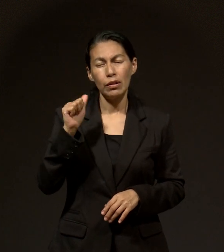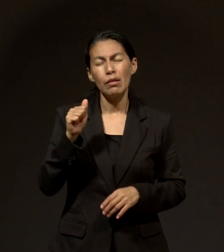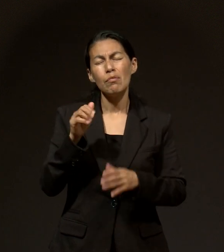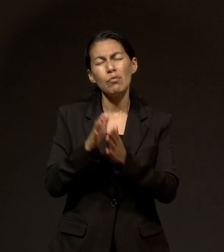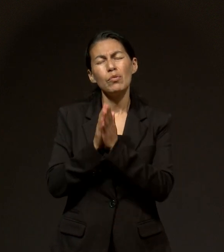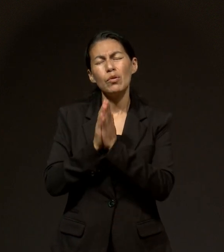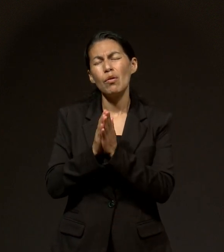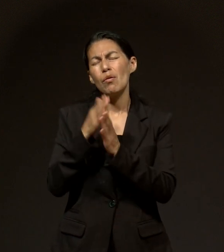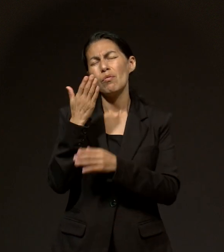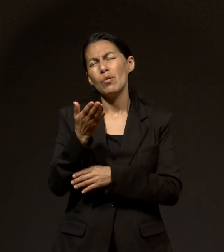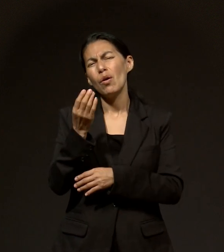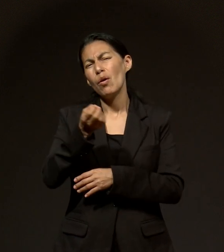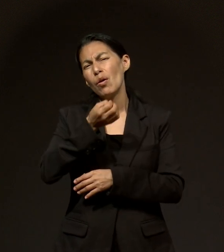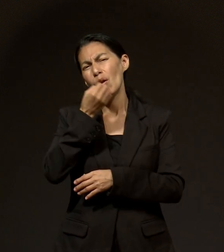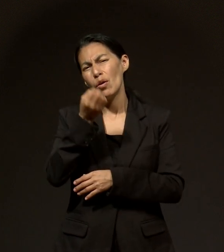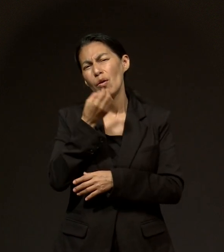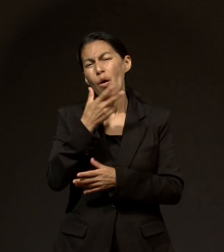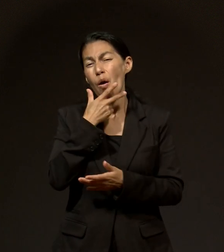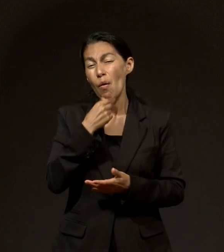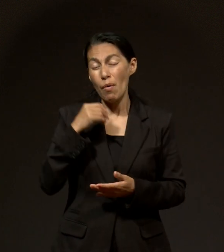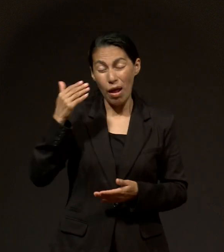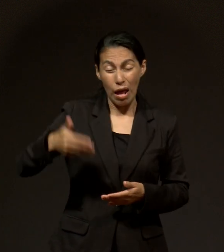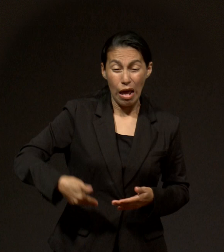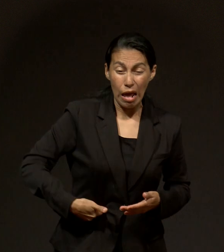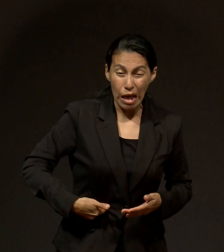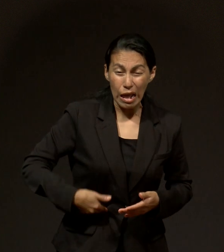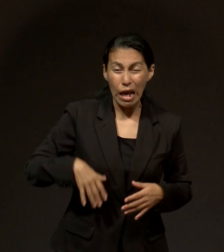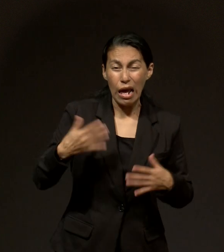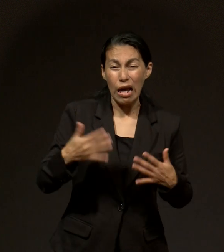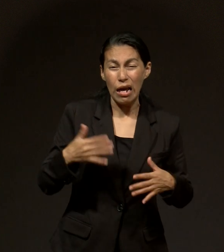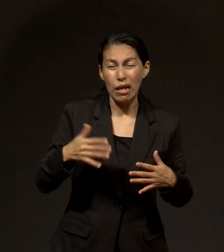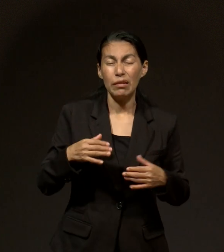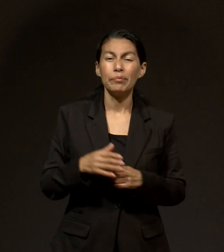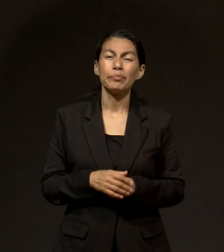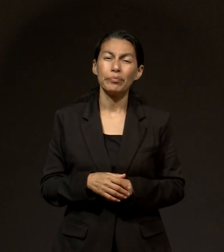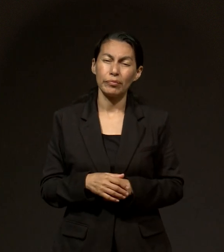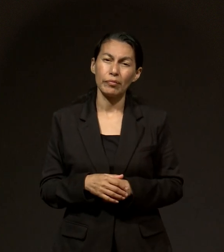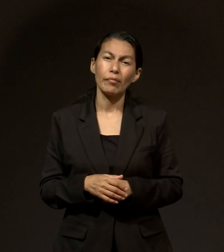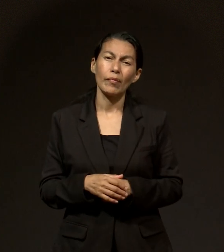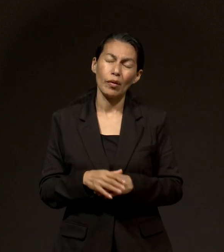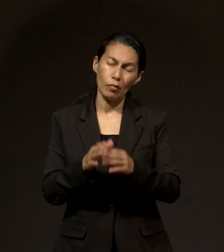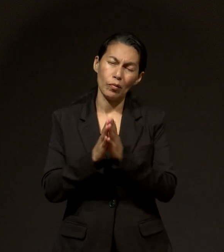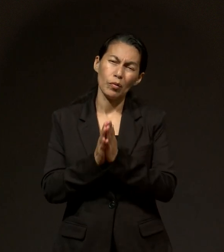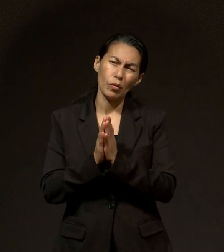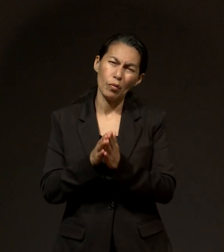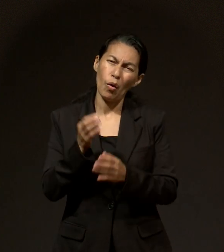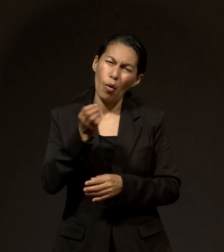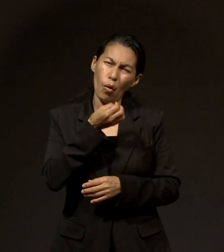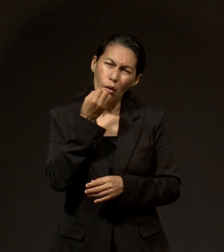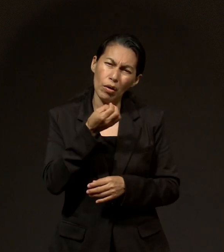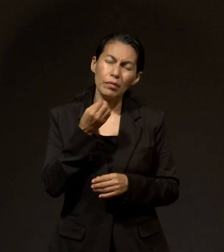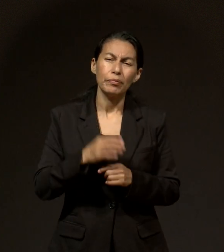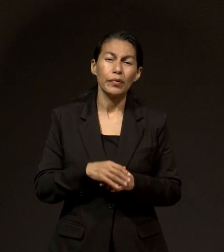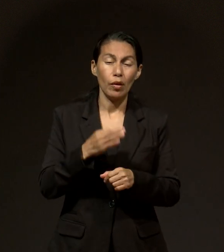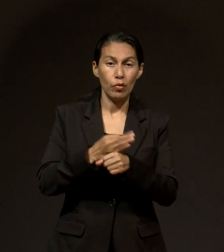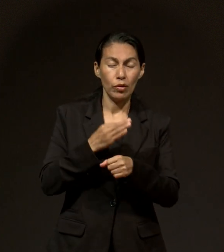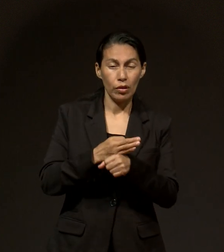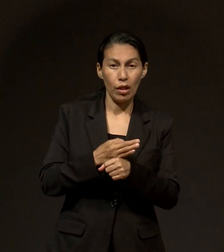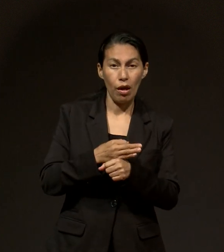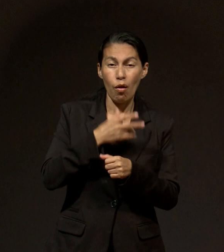accidente Y en este momento Está en cirugía Así que vamos a orar Por esta petición Herminia